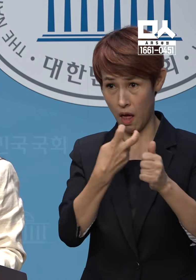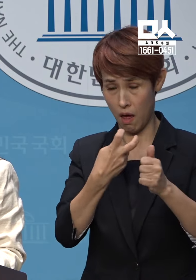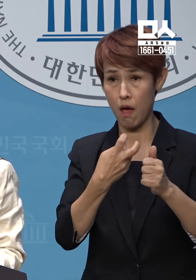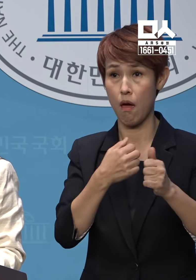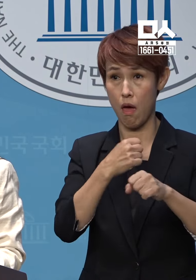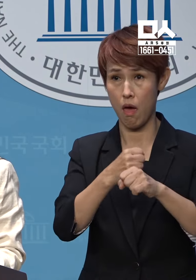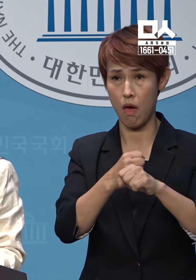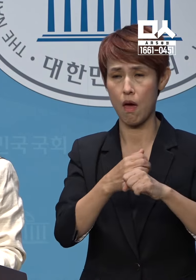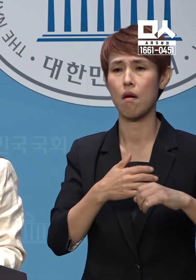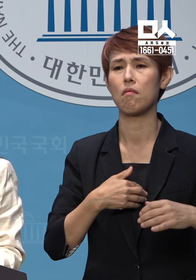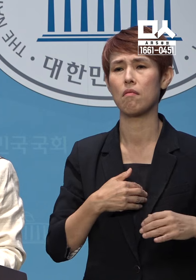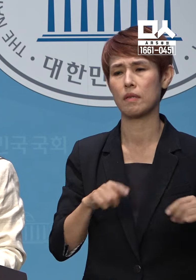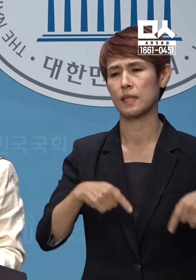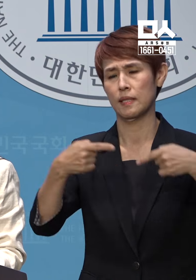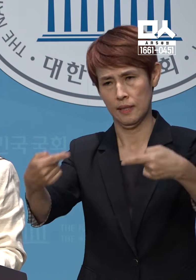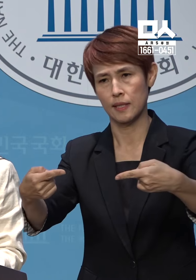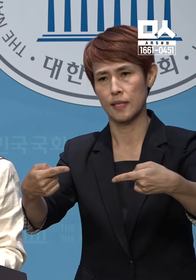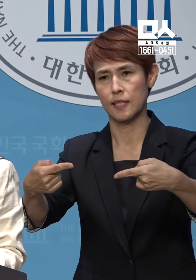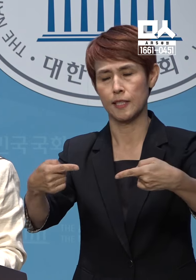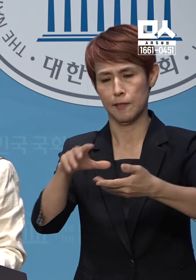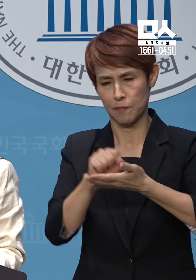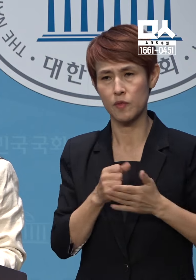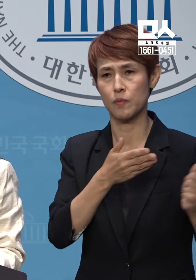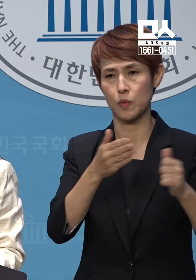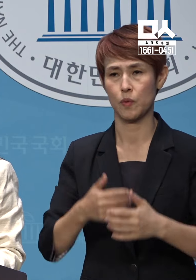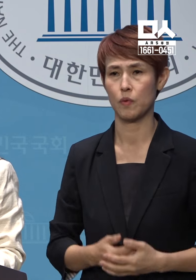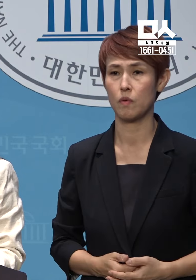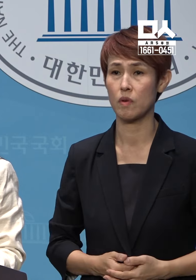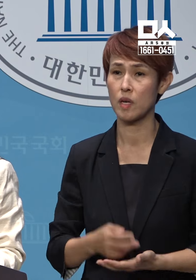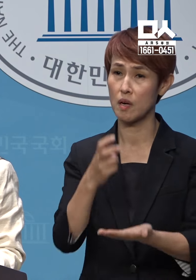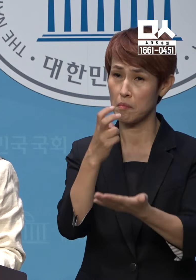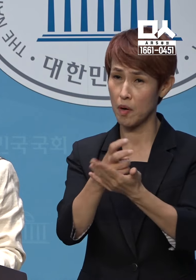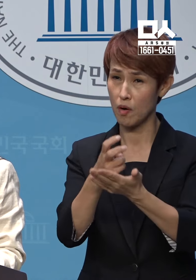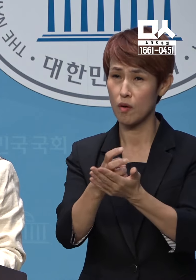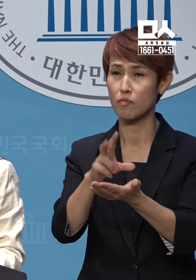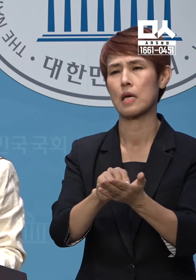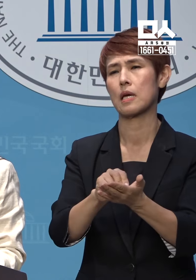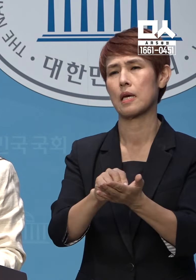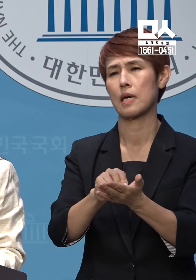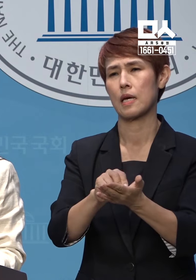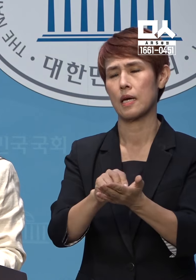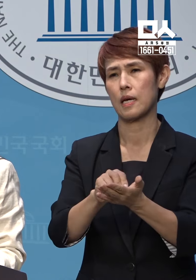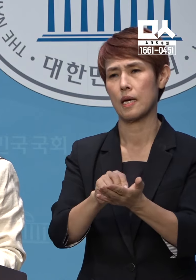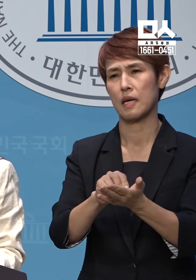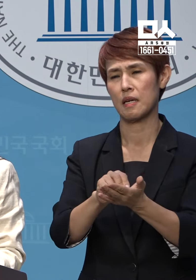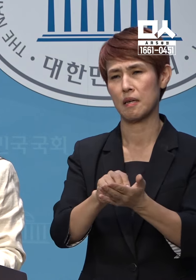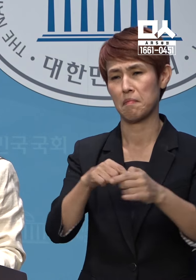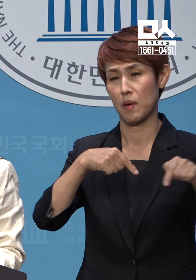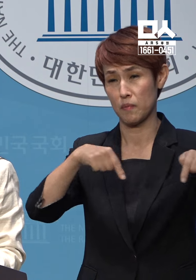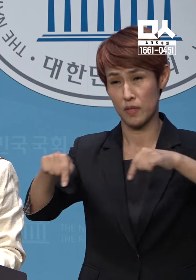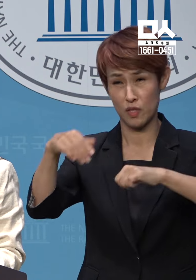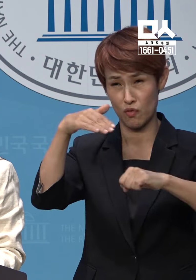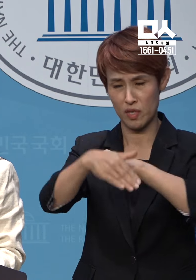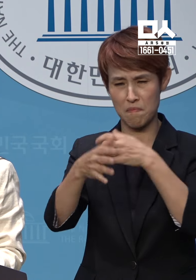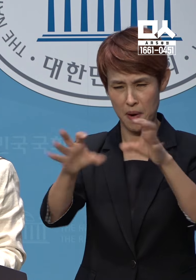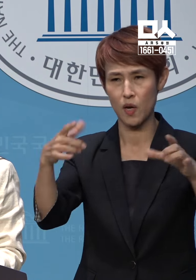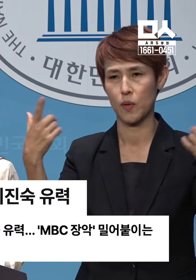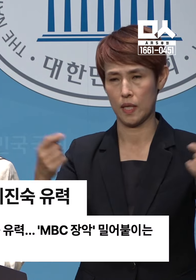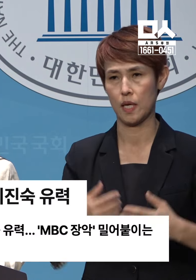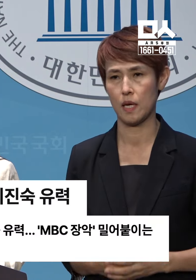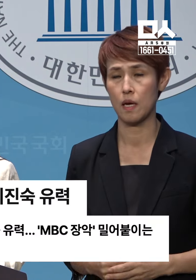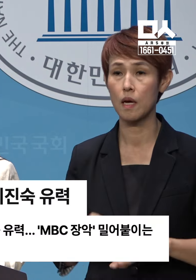두 차례나 연이었다 제도 형합 후인 방송통신 위원장으로